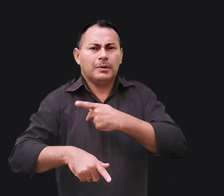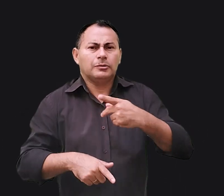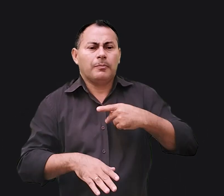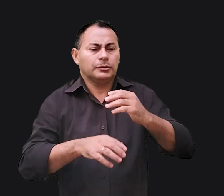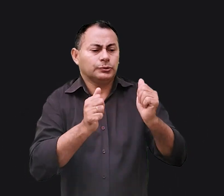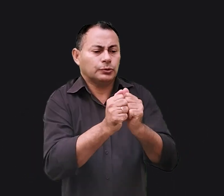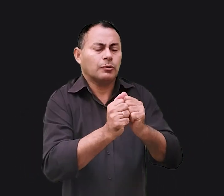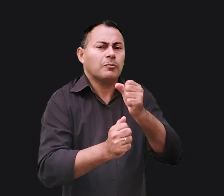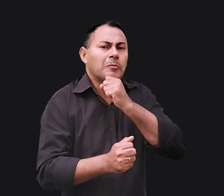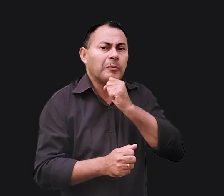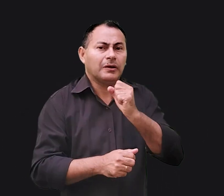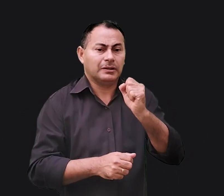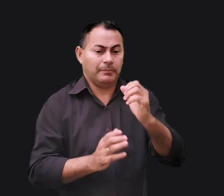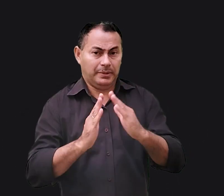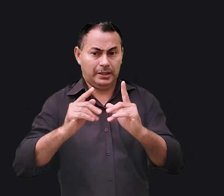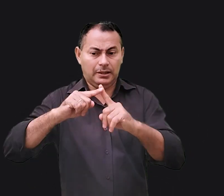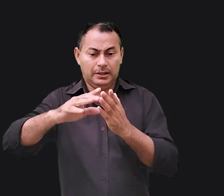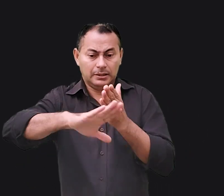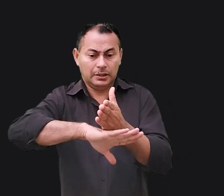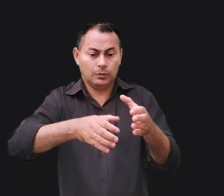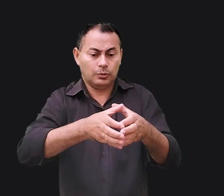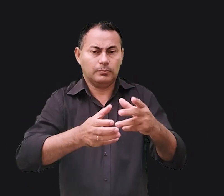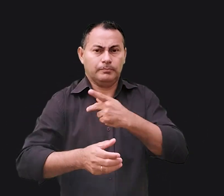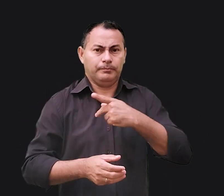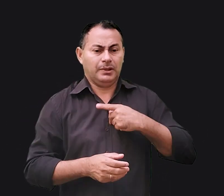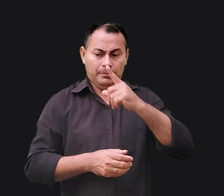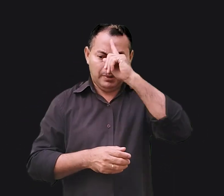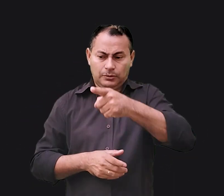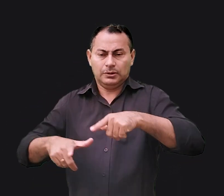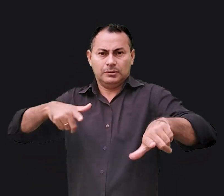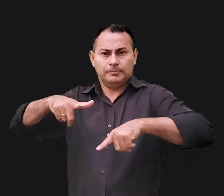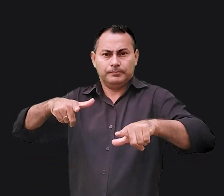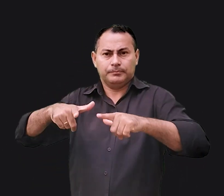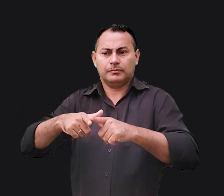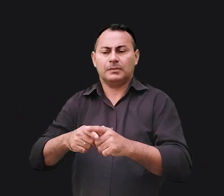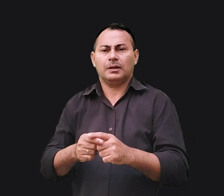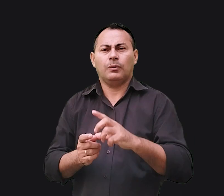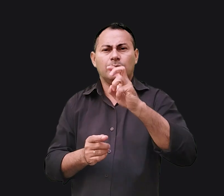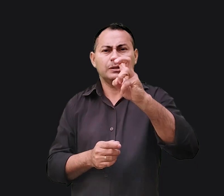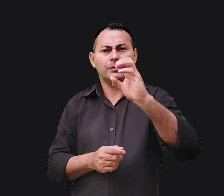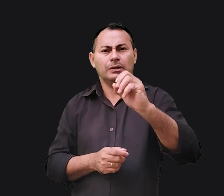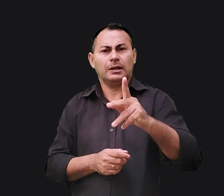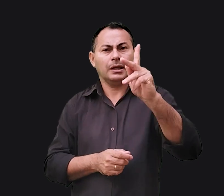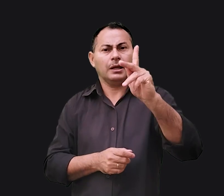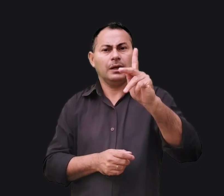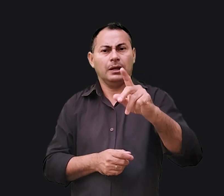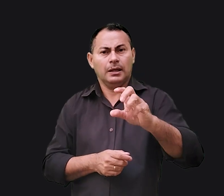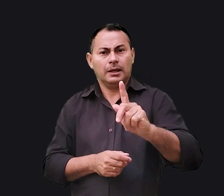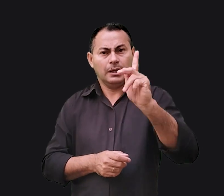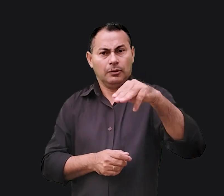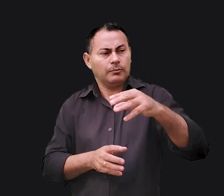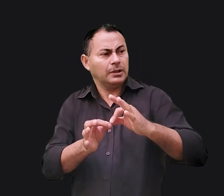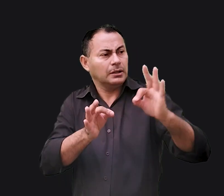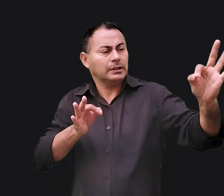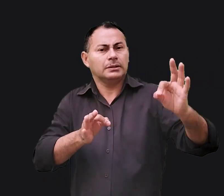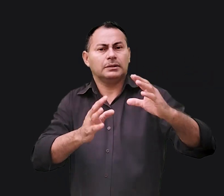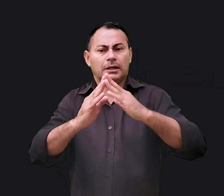velho da minha igreja. Quando entrei para o grupo de pastores, ele me mandou trabalhar a uns 50 quilômetros da nossa igreja e iniciar